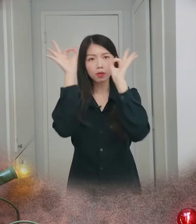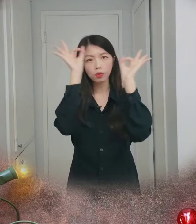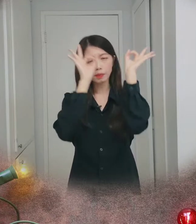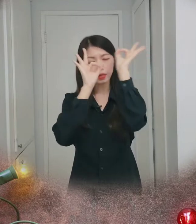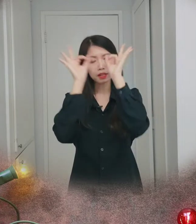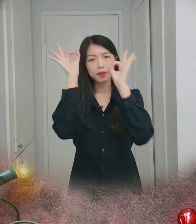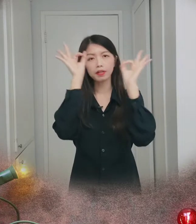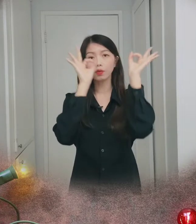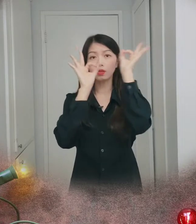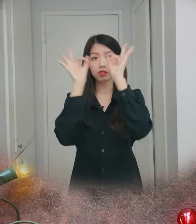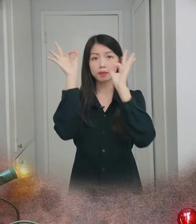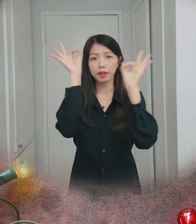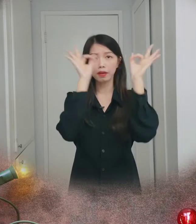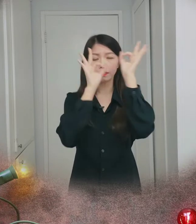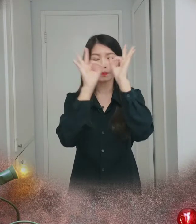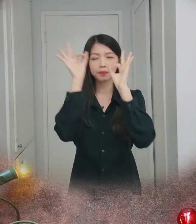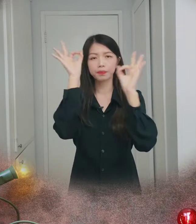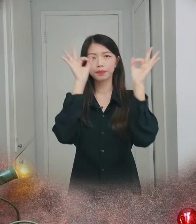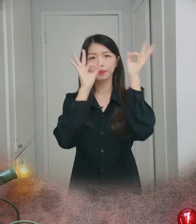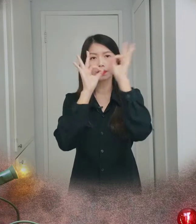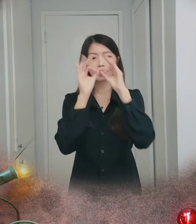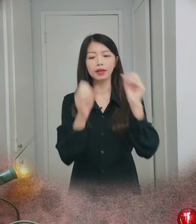위에서 손을 빙글빙글 돌려주시면 돼요.